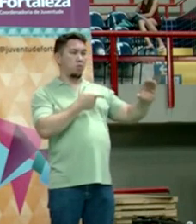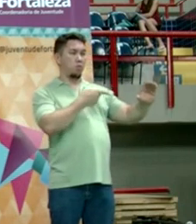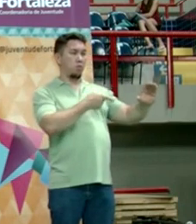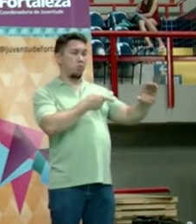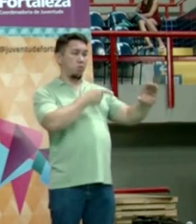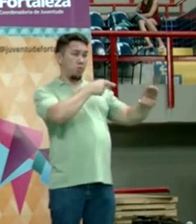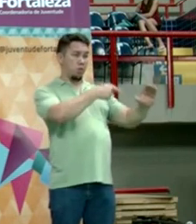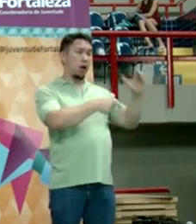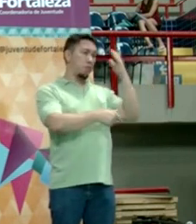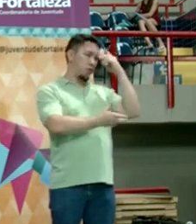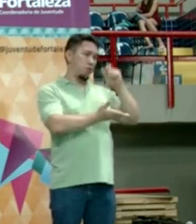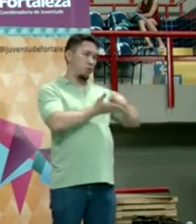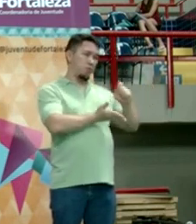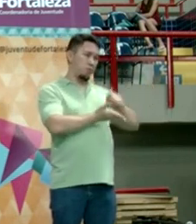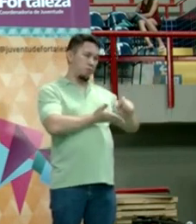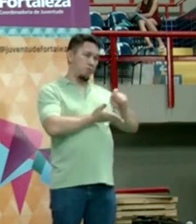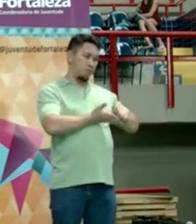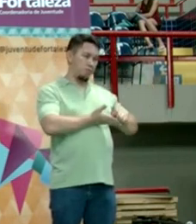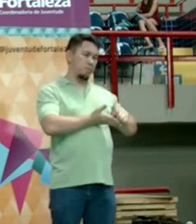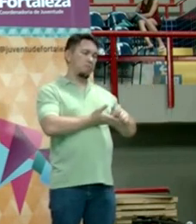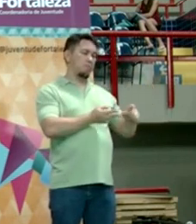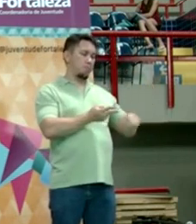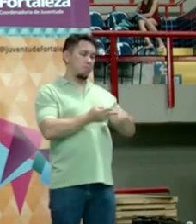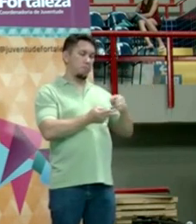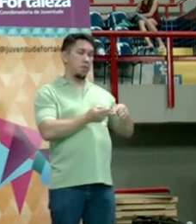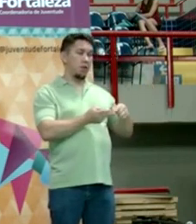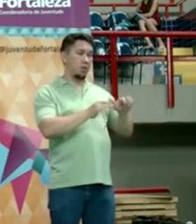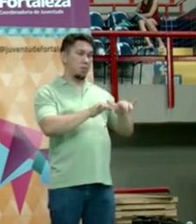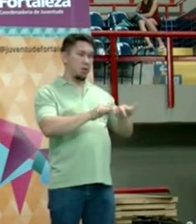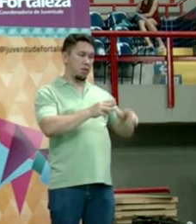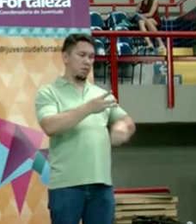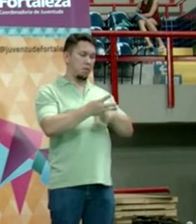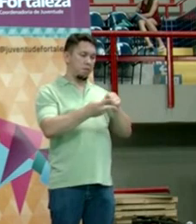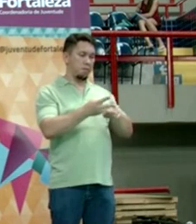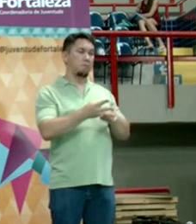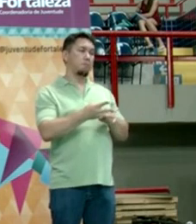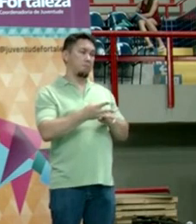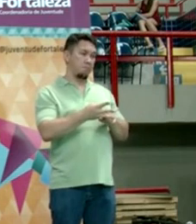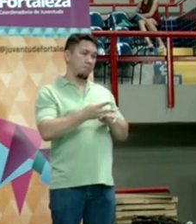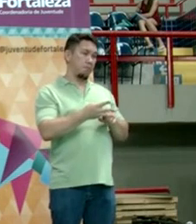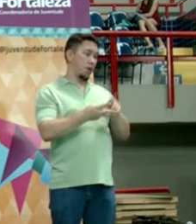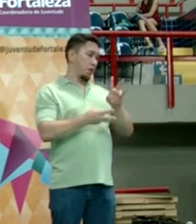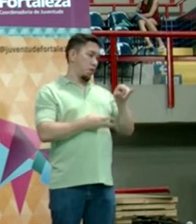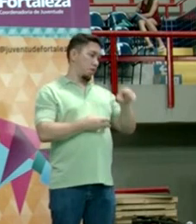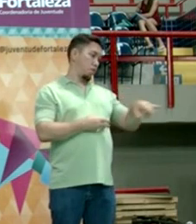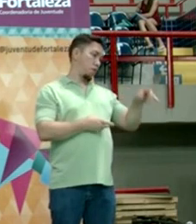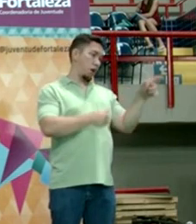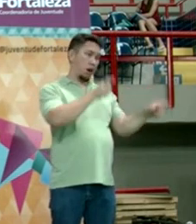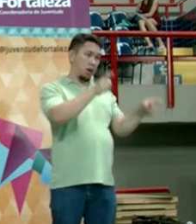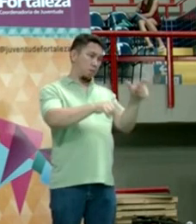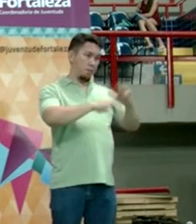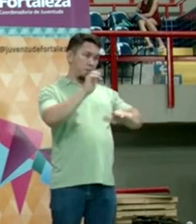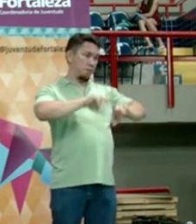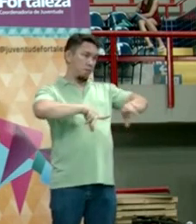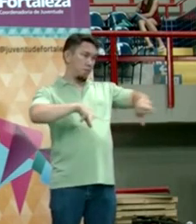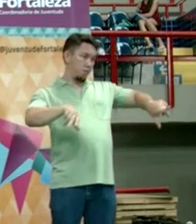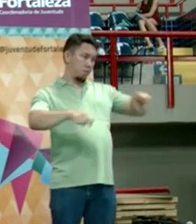exemplo, quem vai escrever, você vai ter um custo para quem vai digitar, você tem um custo para quem vai